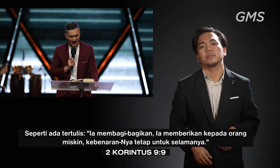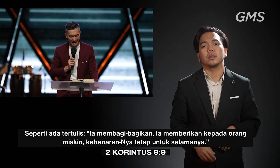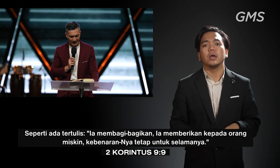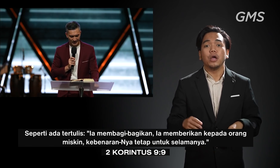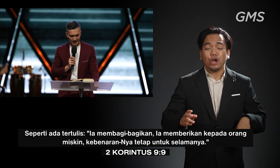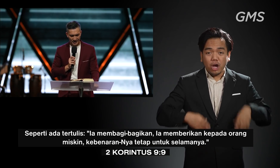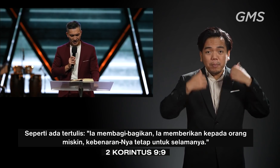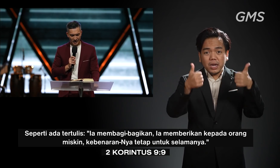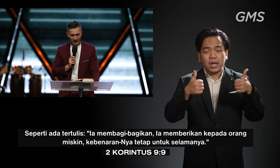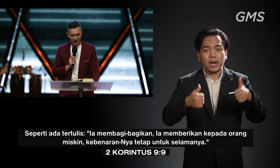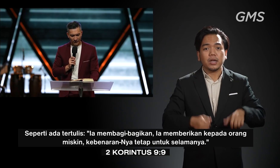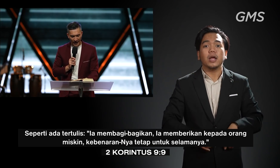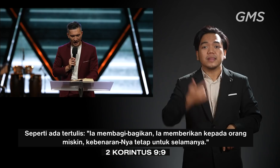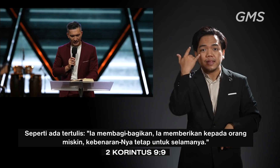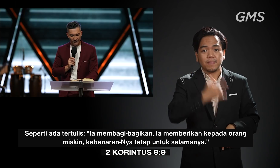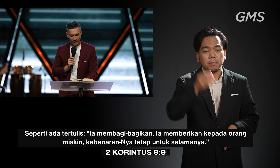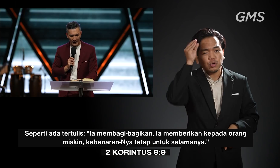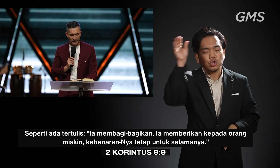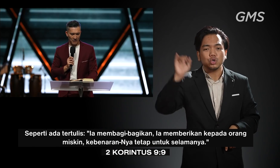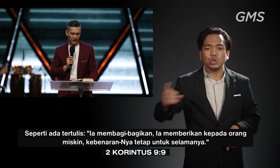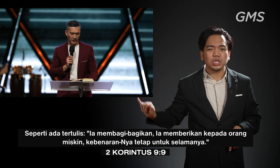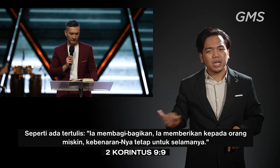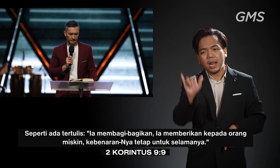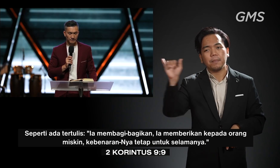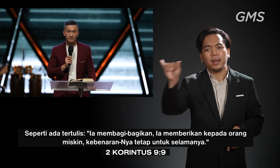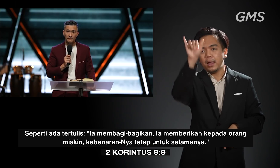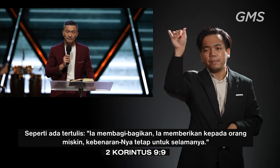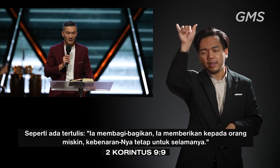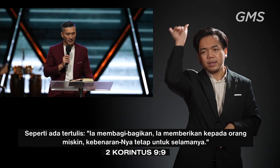selama-lamanya. This is very, very powerful.